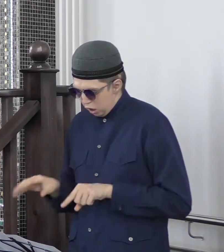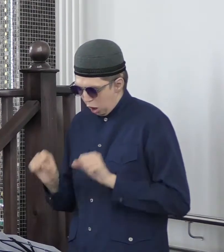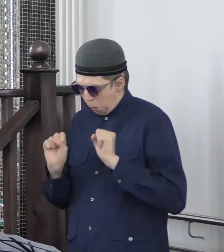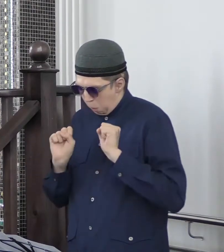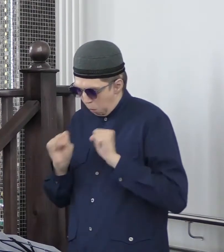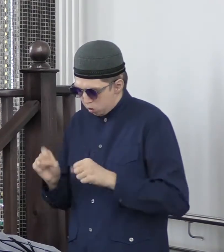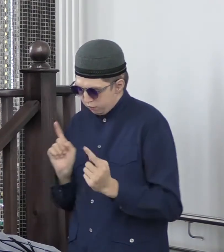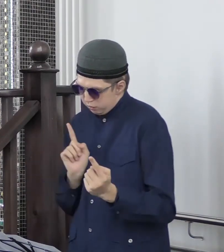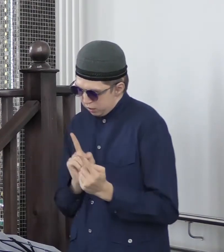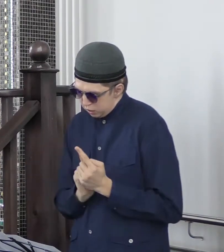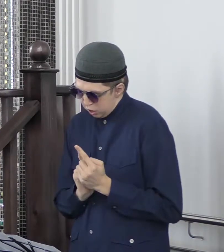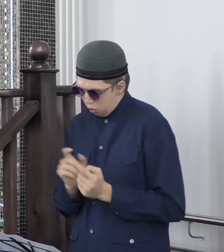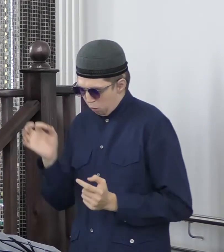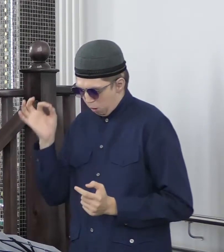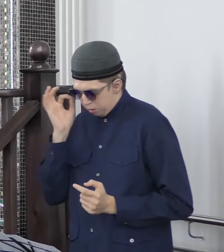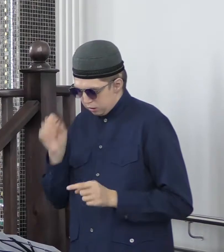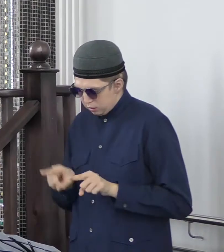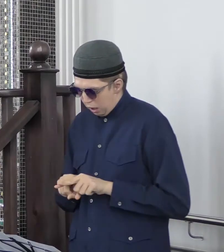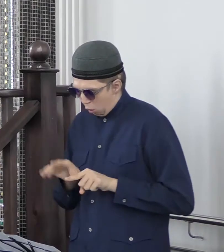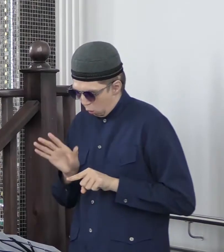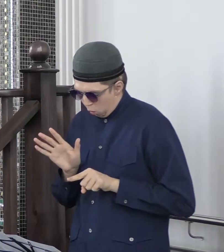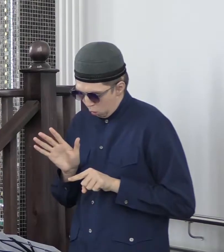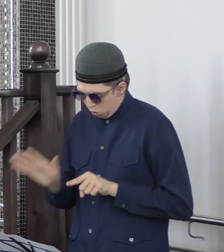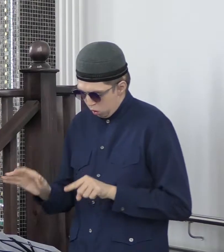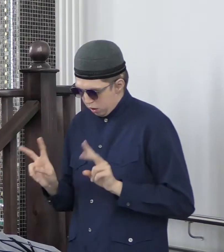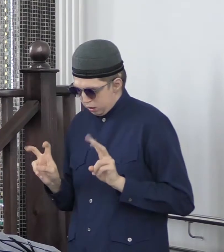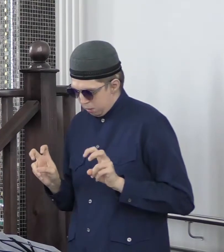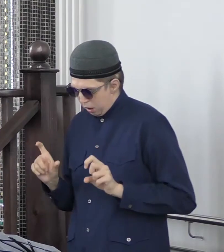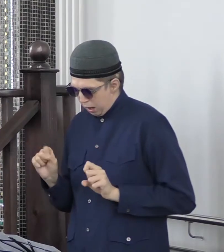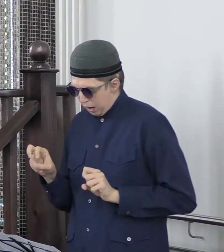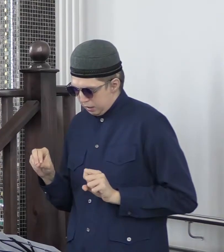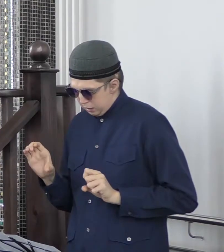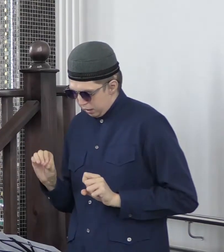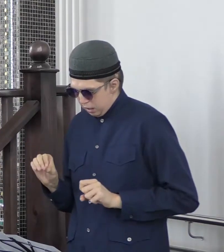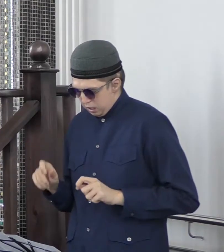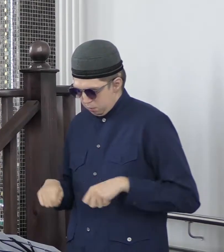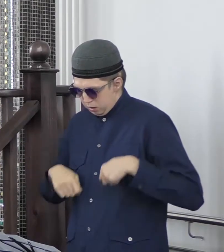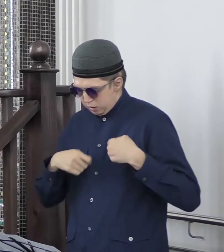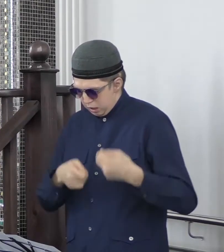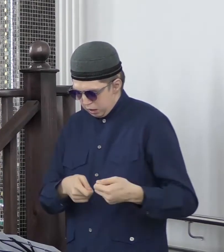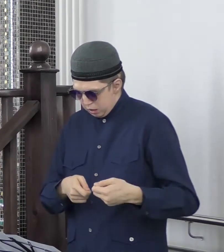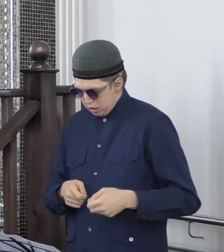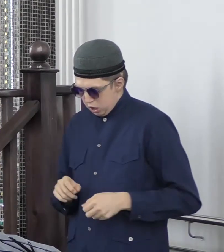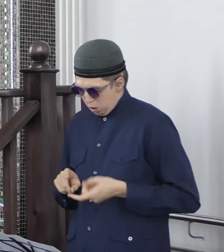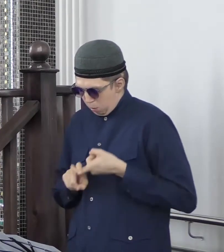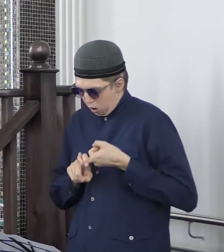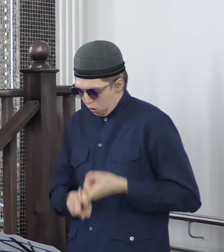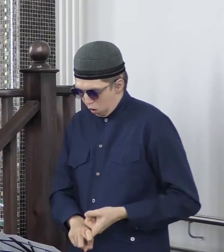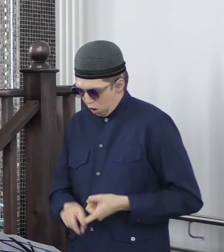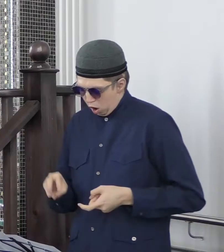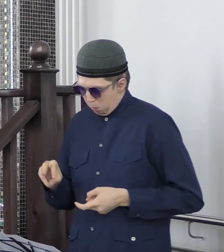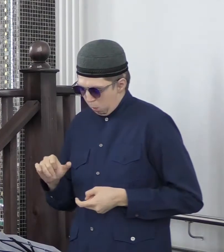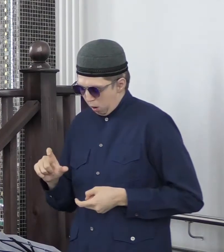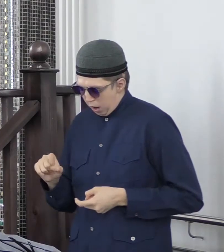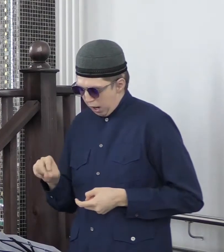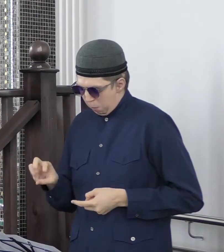ешті, 7 ешті қалуыңызға қайыратыңызға характерімізді көрсетпесек, алардың намазға ұйатмаса, алардың өзіңізді мұрге намазға